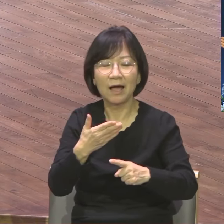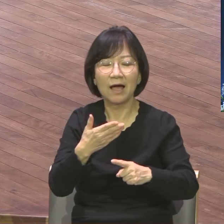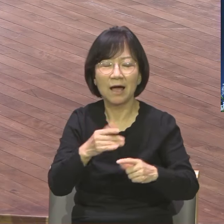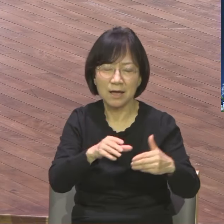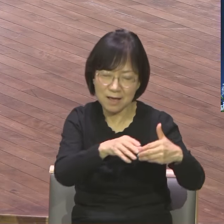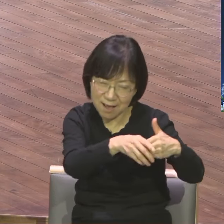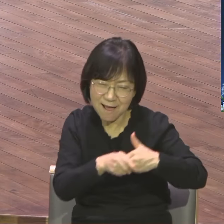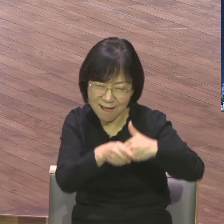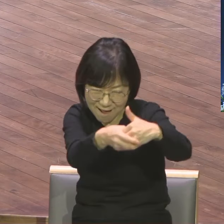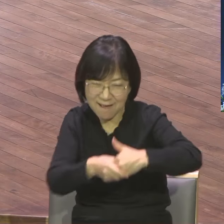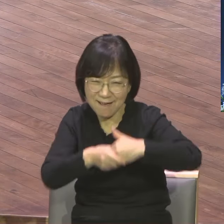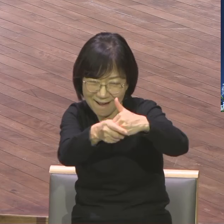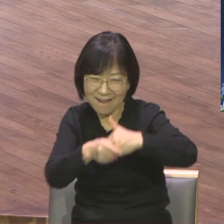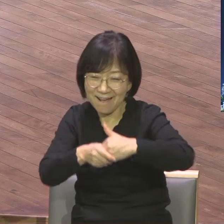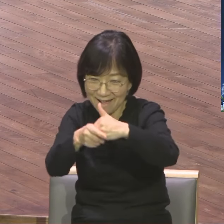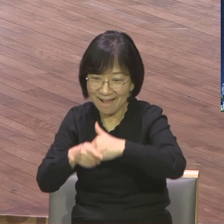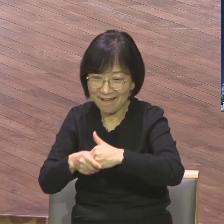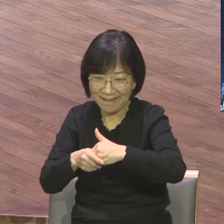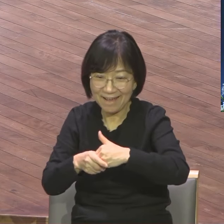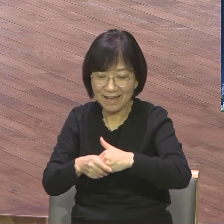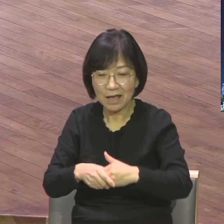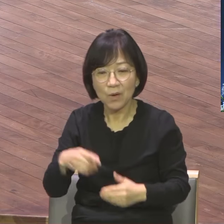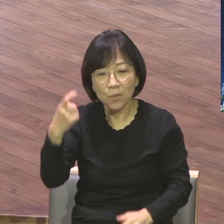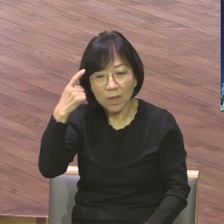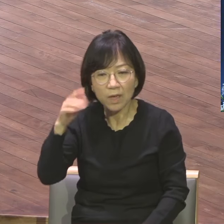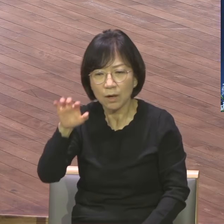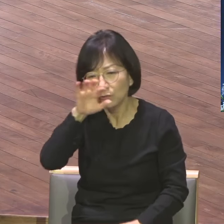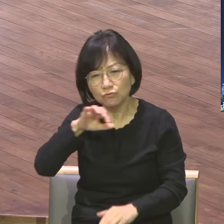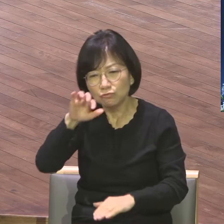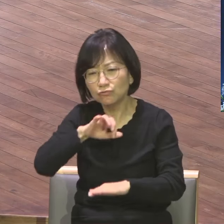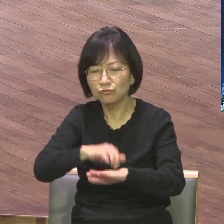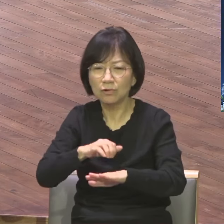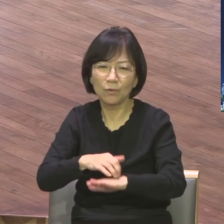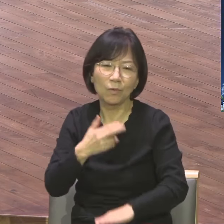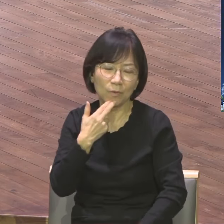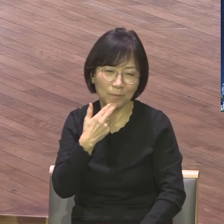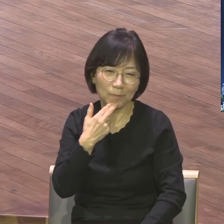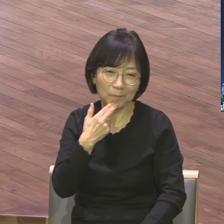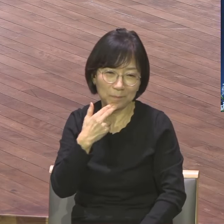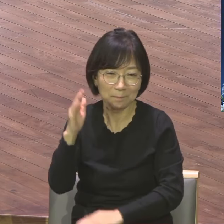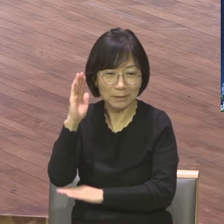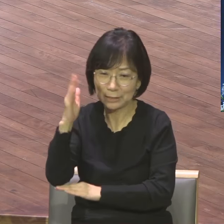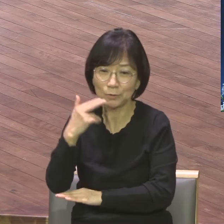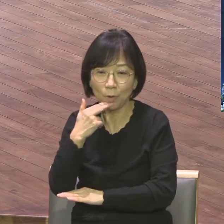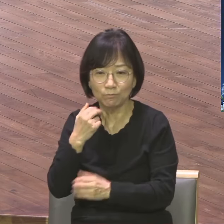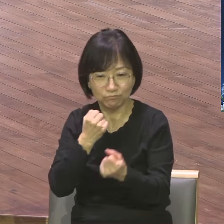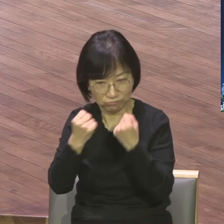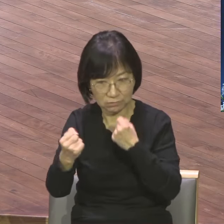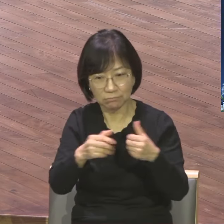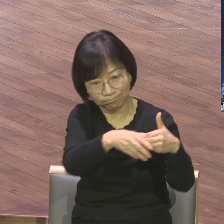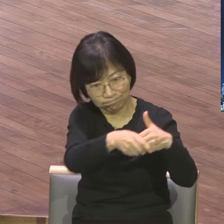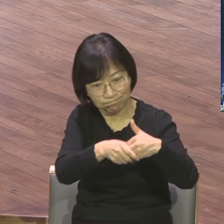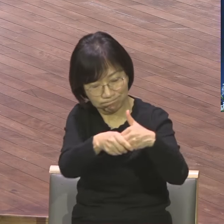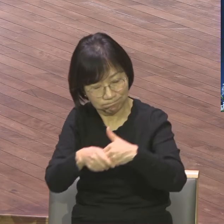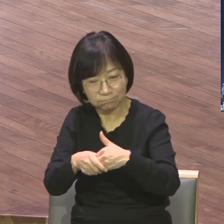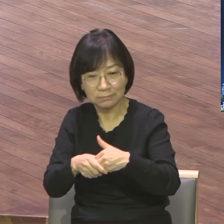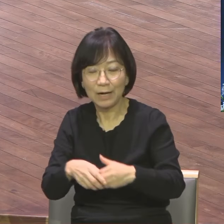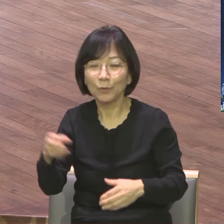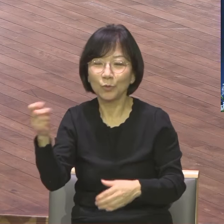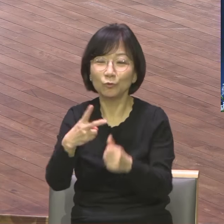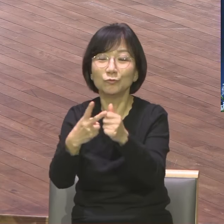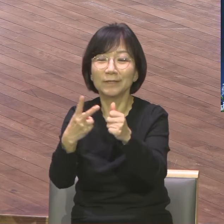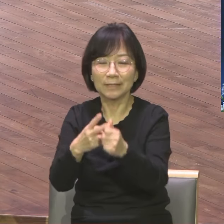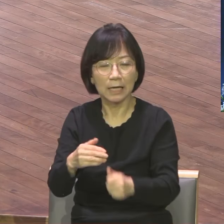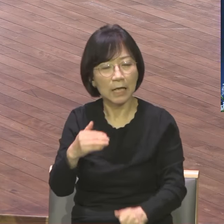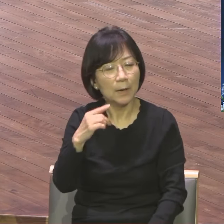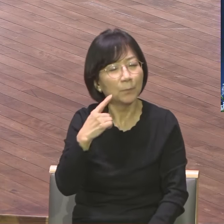누구를 만나더라도 자신 있게 우리 교회 가자. 우리 교회 오자. 두 번째는 뭐냐? 우리 교회 목사님 만나면 다 산다는